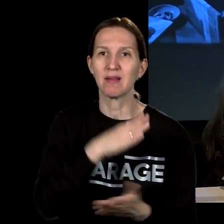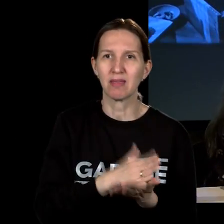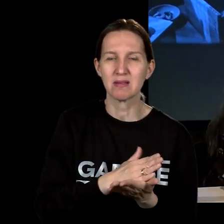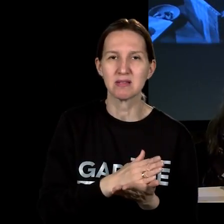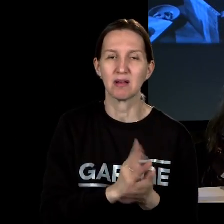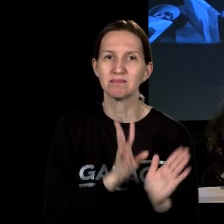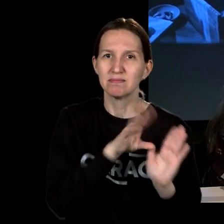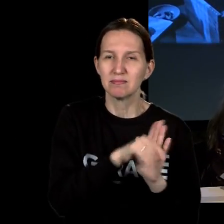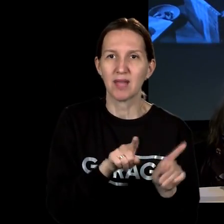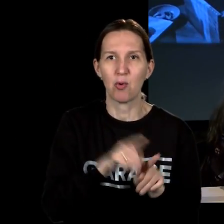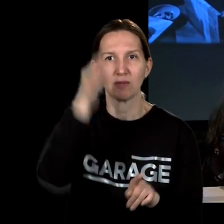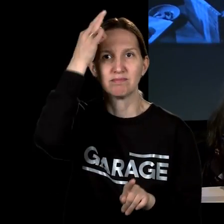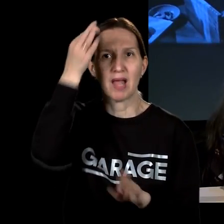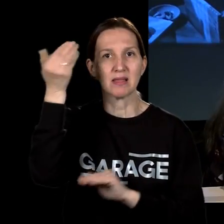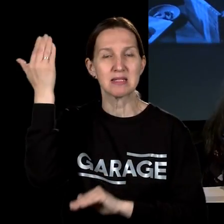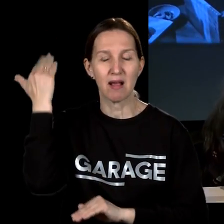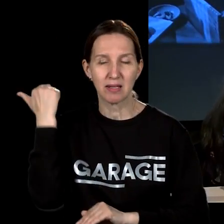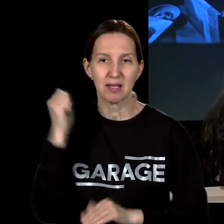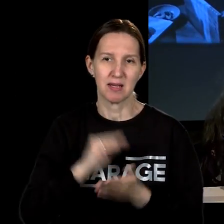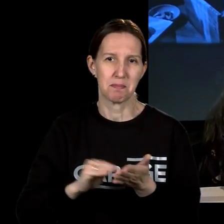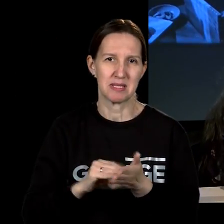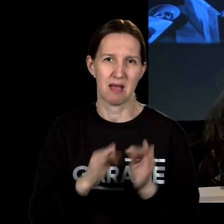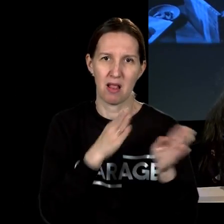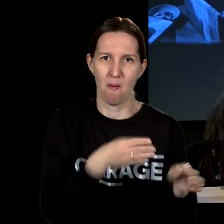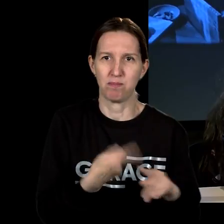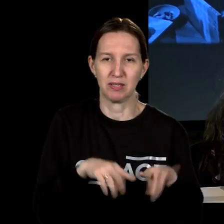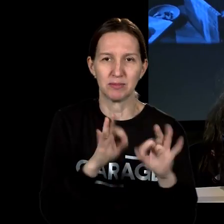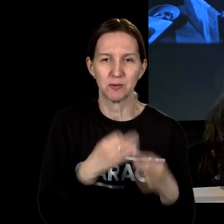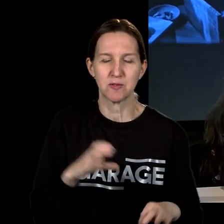и с неким представлением о том, опять-таки, как пишет Сьюзен Зонтак, что